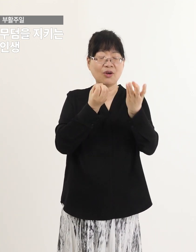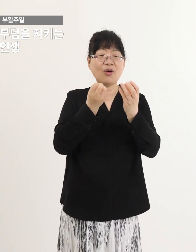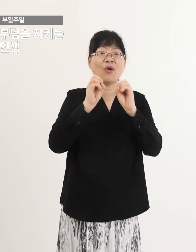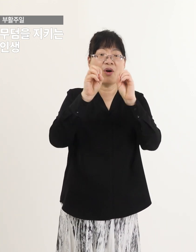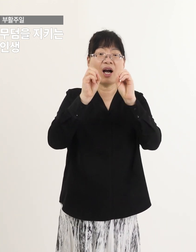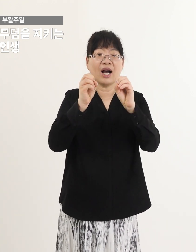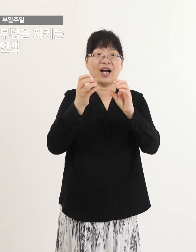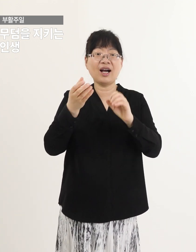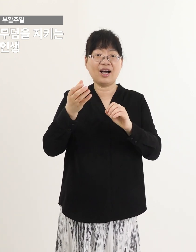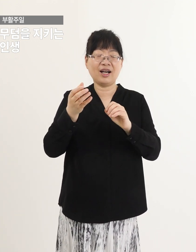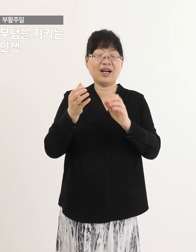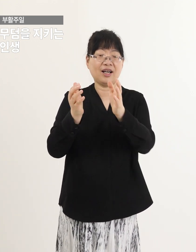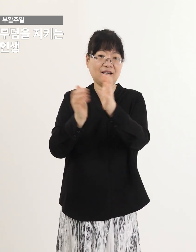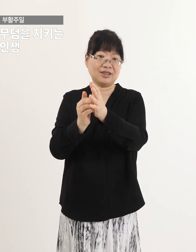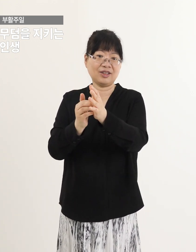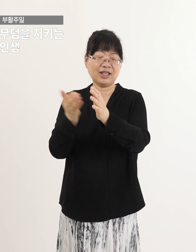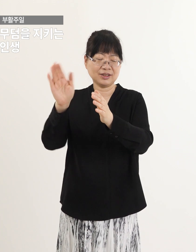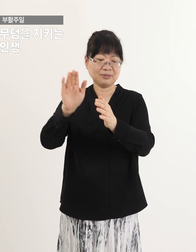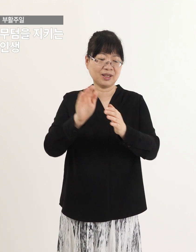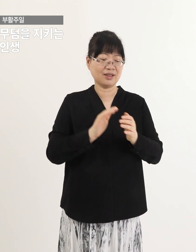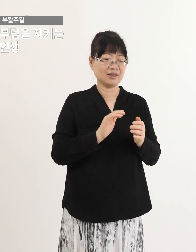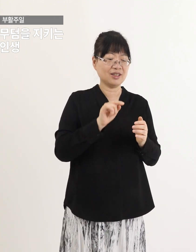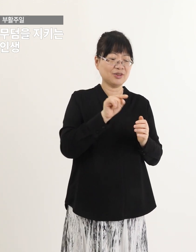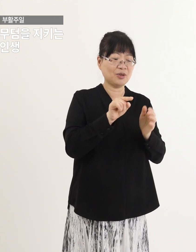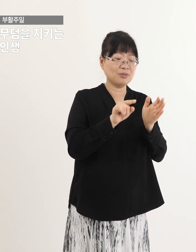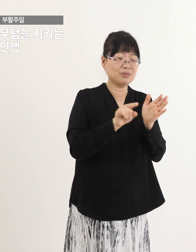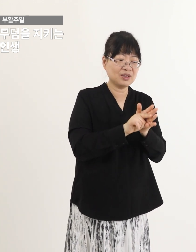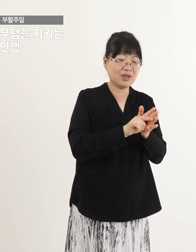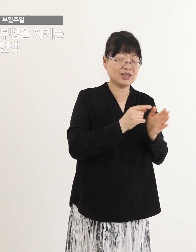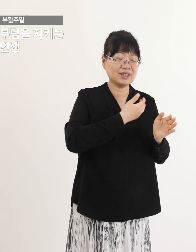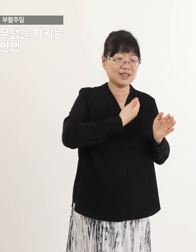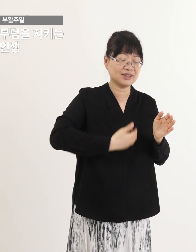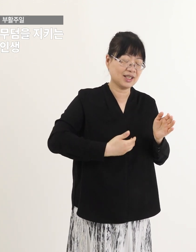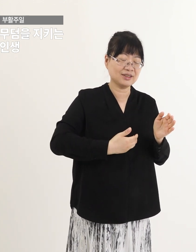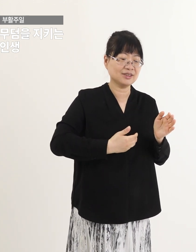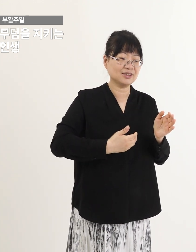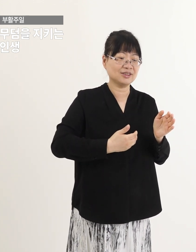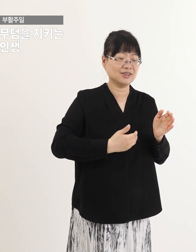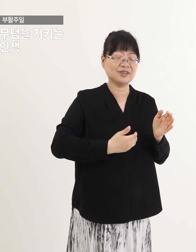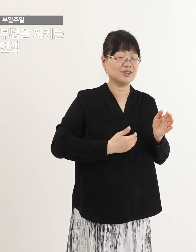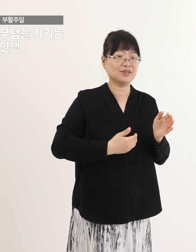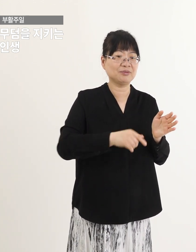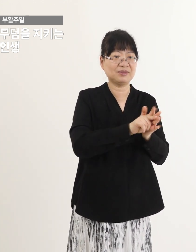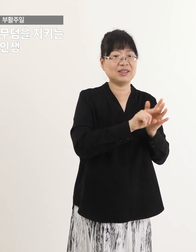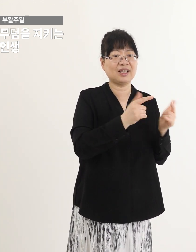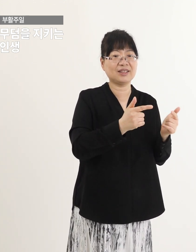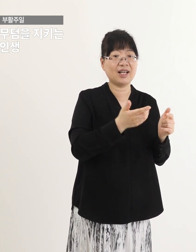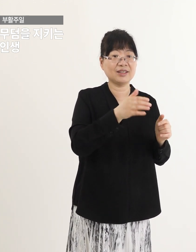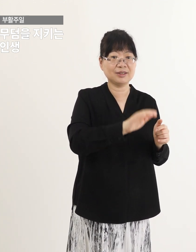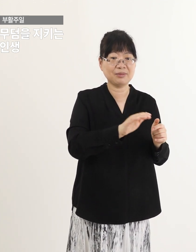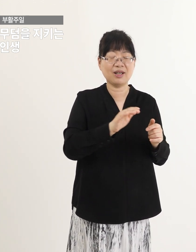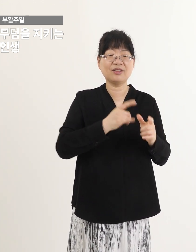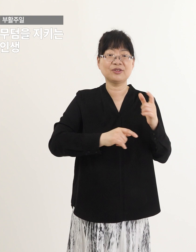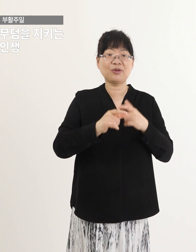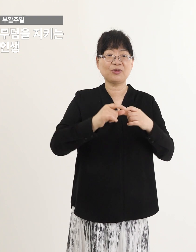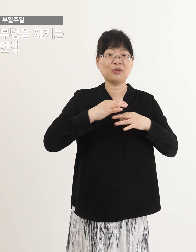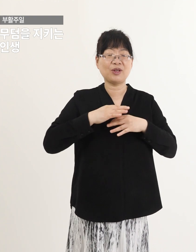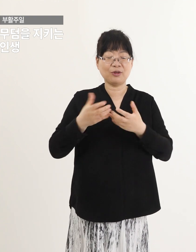믿어야 될 제자들은 믿지 않아요. 근데 여기 더 놀라운 그룹이 하나 존재합니다.